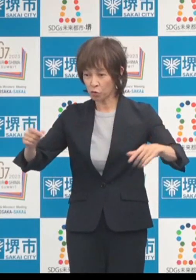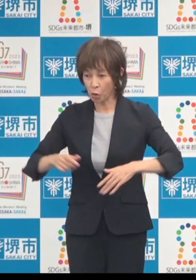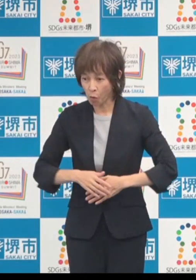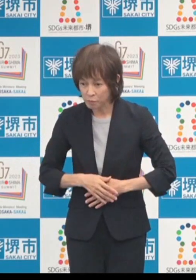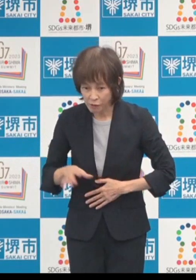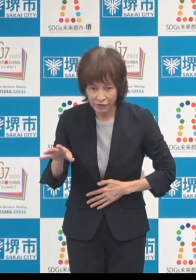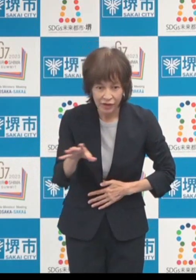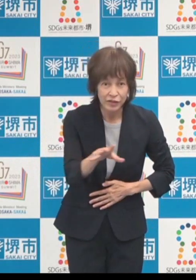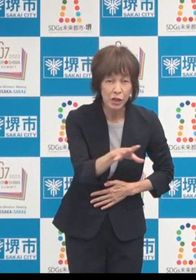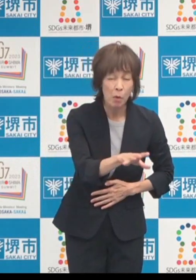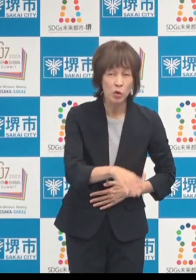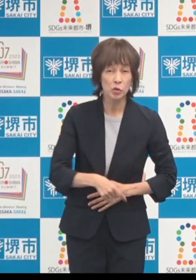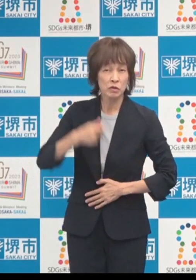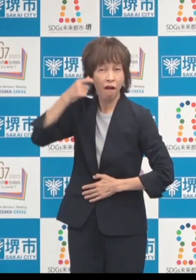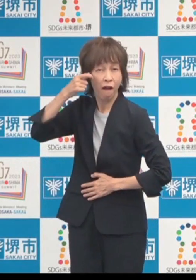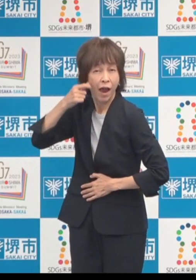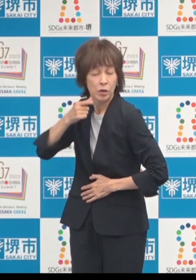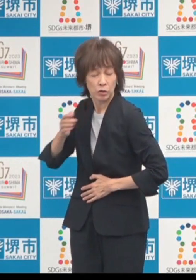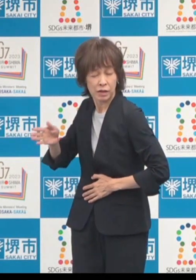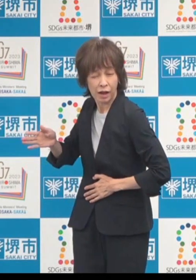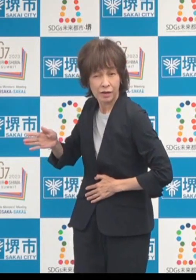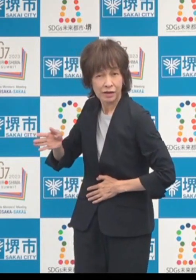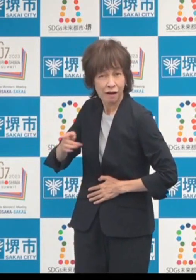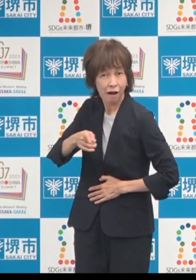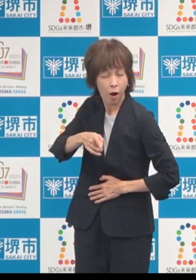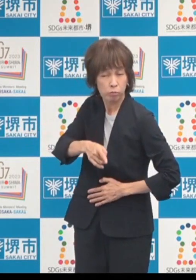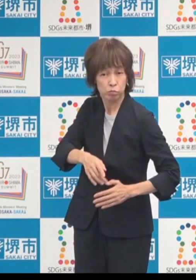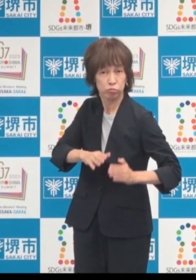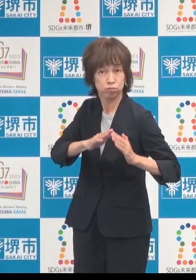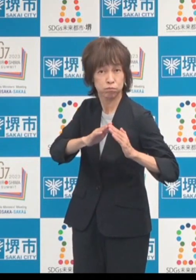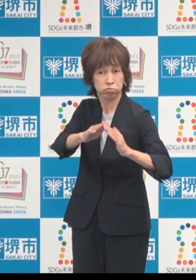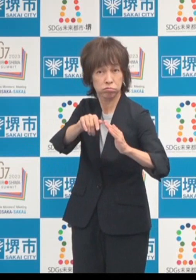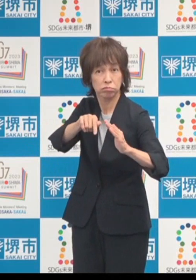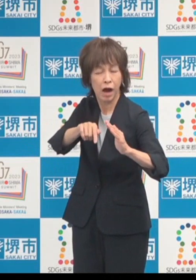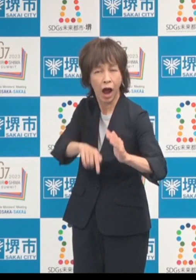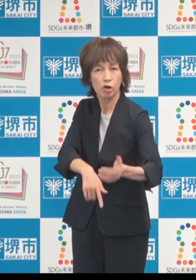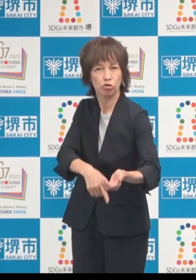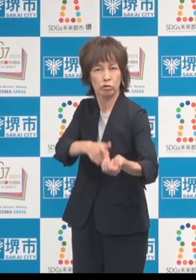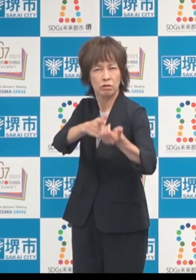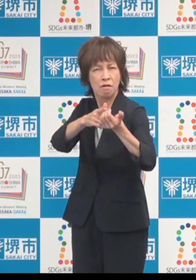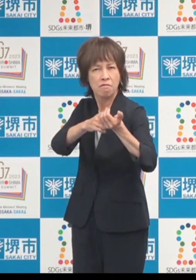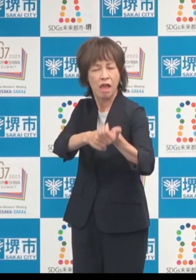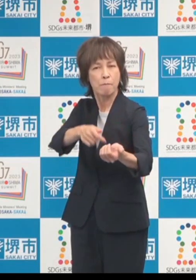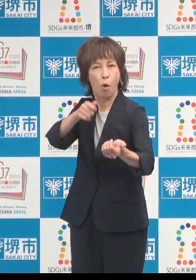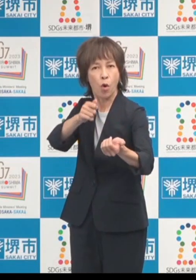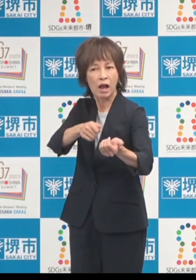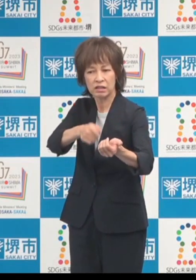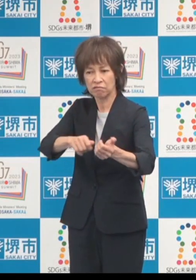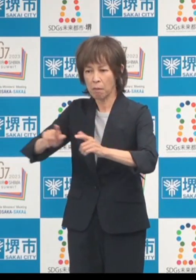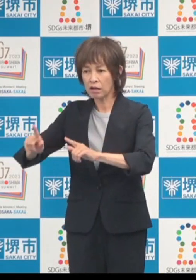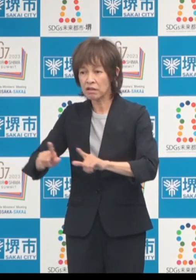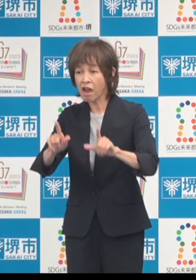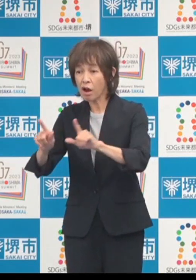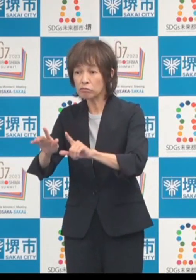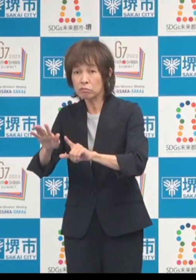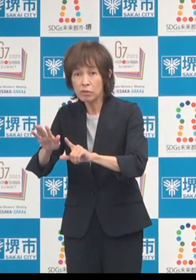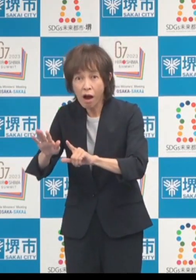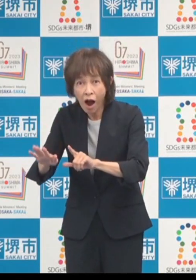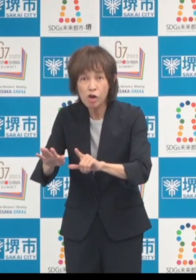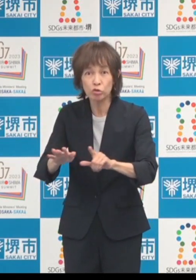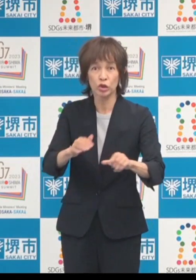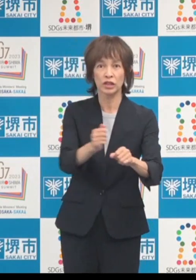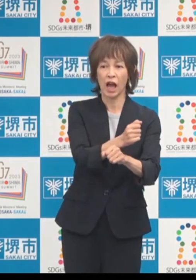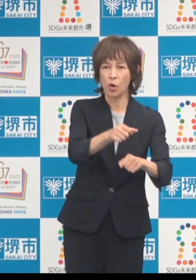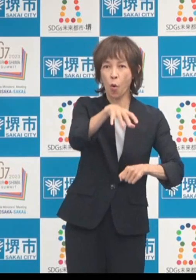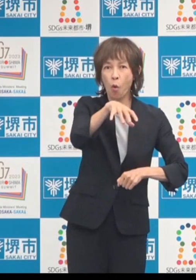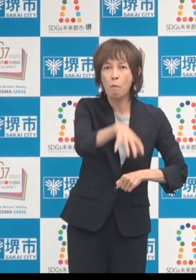一江戸時代から現存する鉄砲鍛冶の住居兼作業場という位置づけでして、大